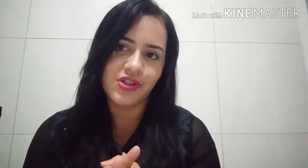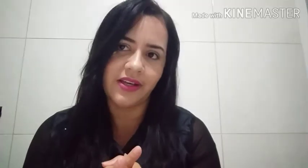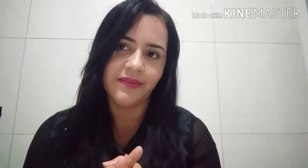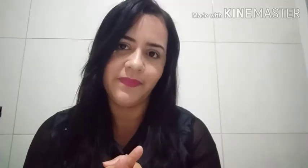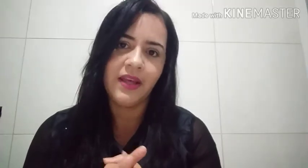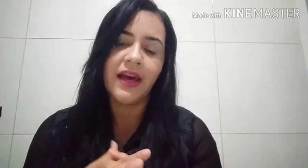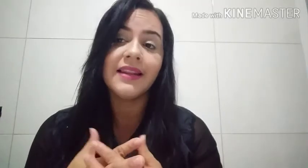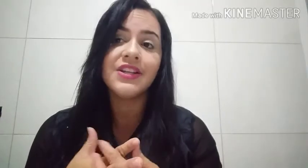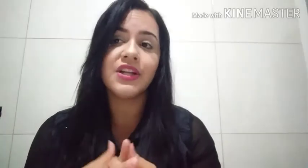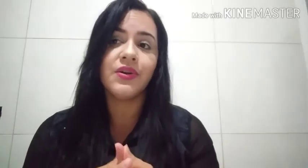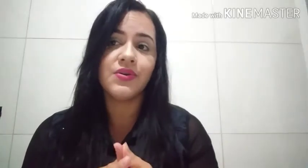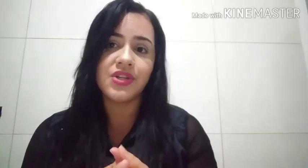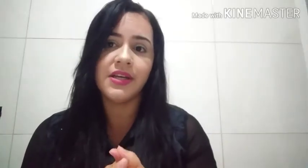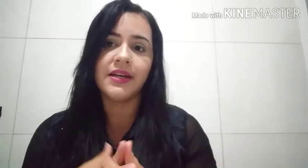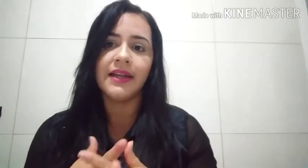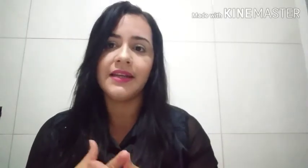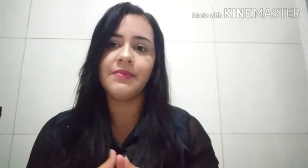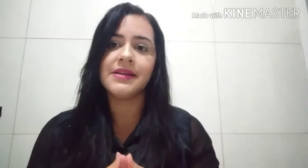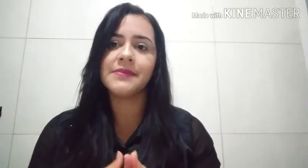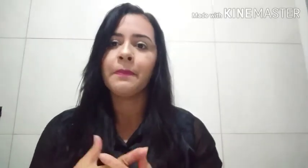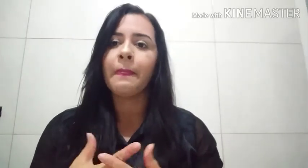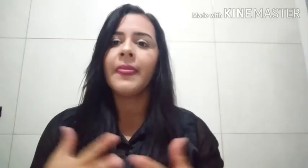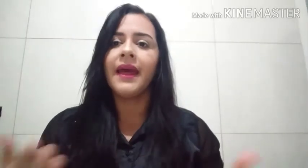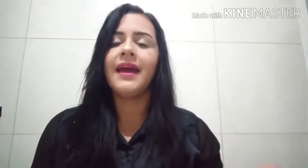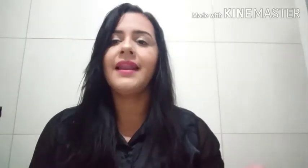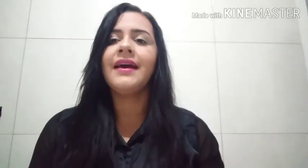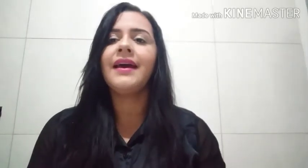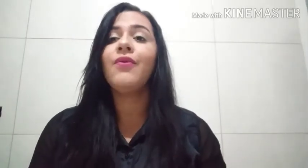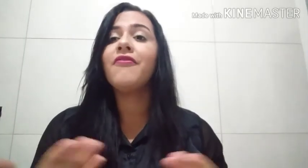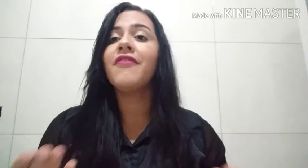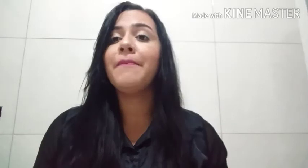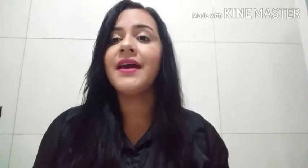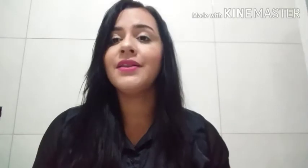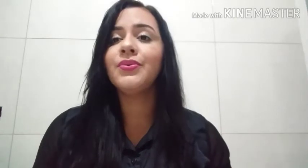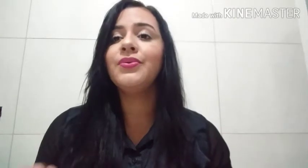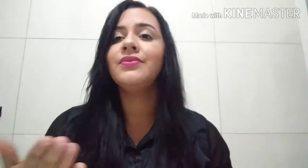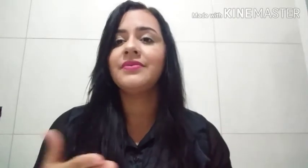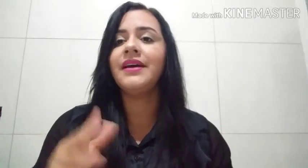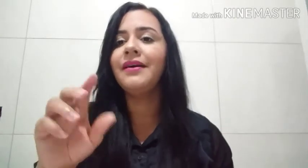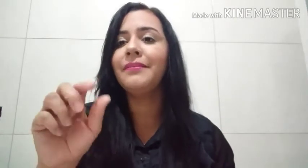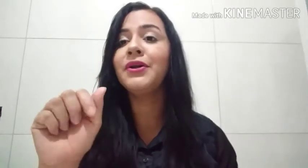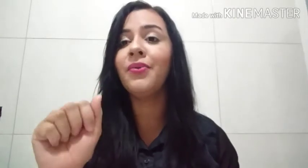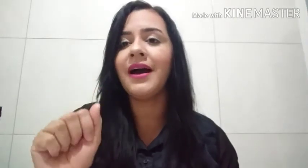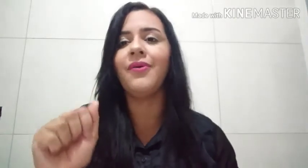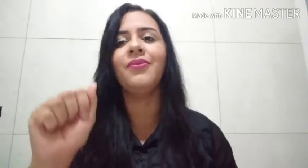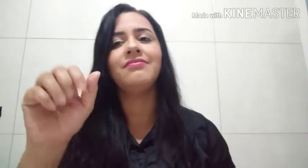datilologia? A datilologia na Libras, ela é o alfabeto, né, manual,